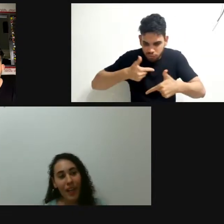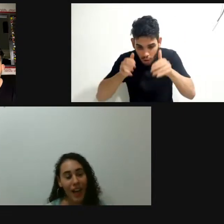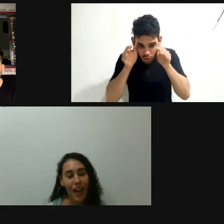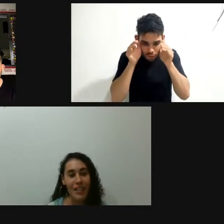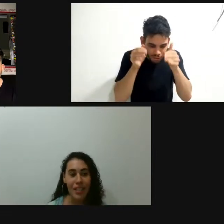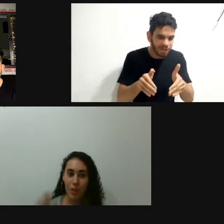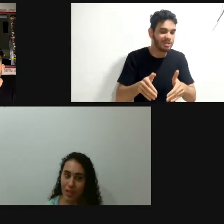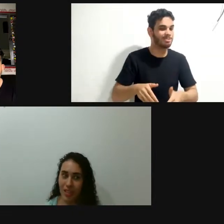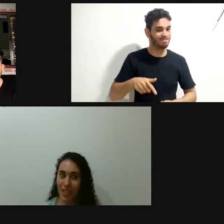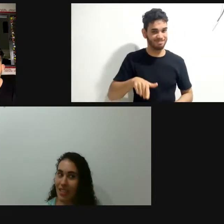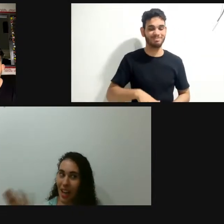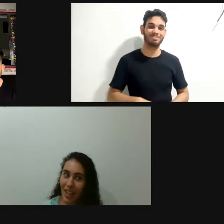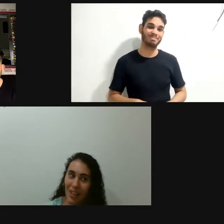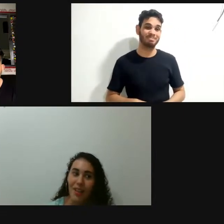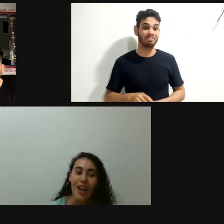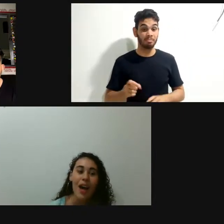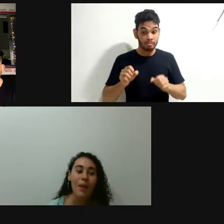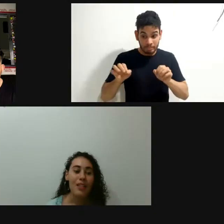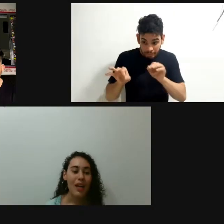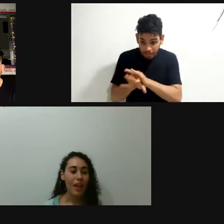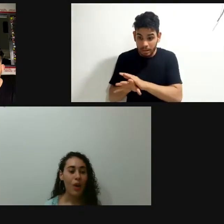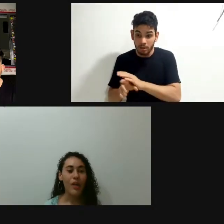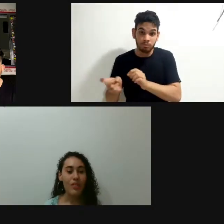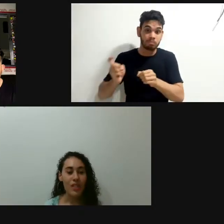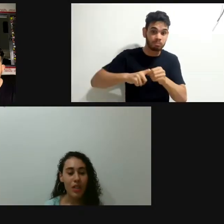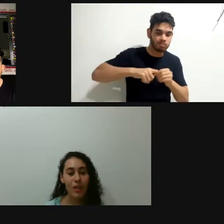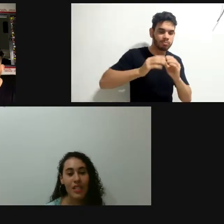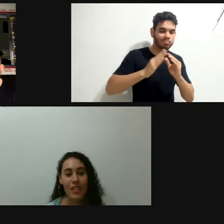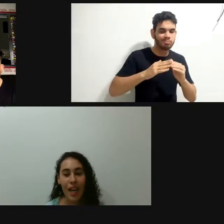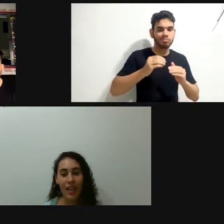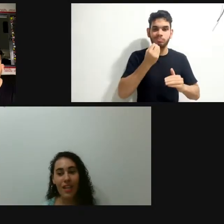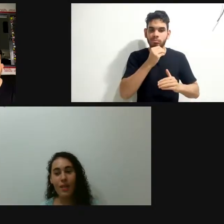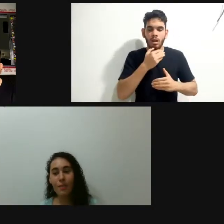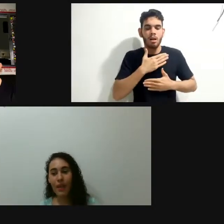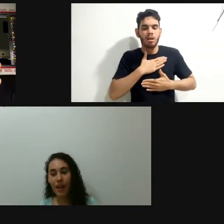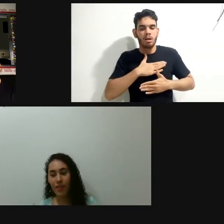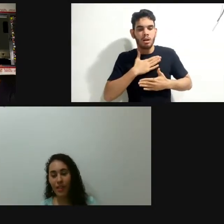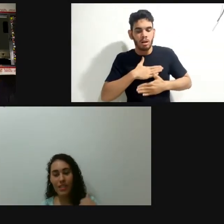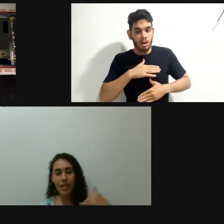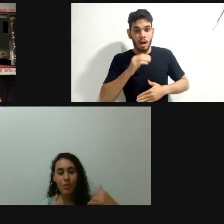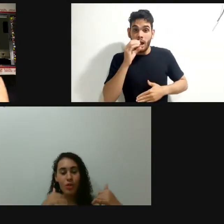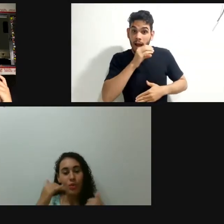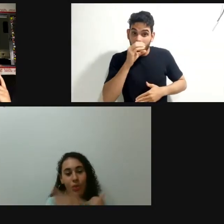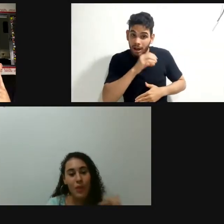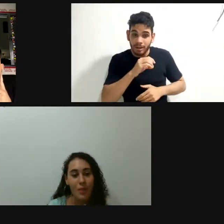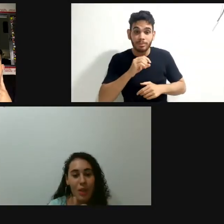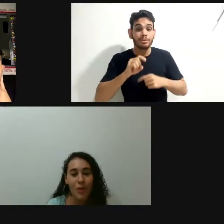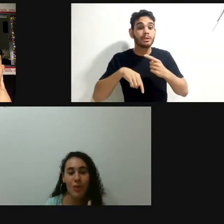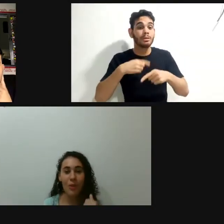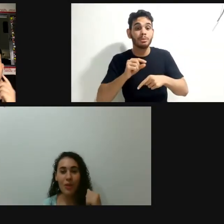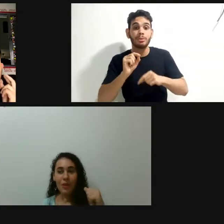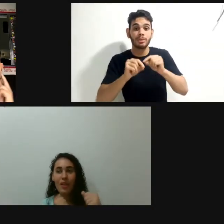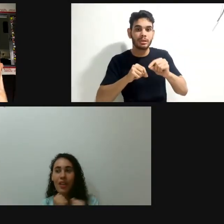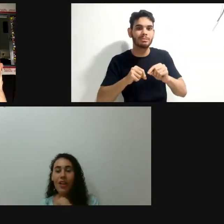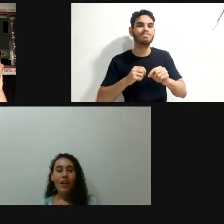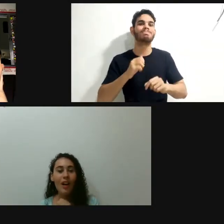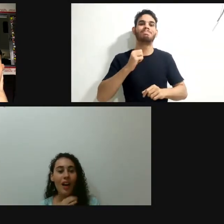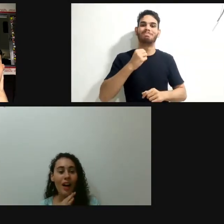voltou para casa, dou uma descansada, mas aí logo às vezes eu tenho que sair para fazer um estudo bíblico